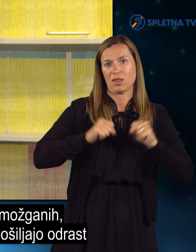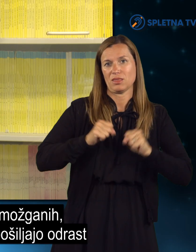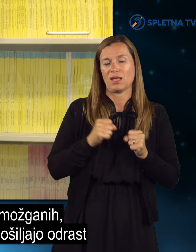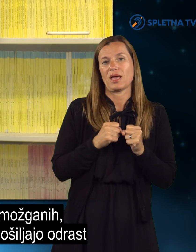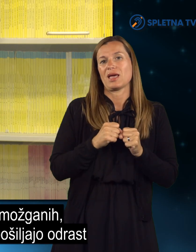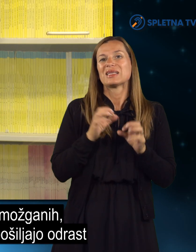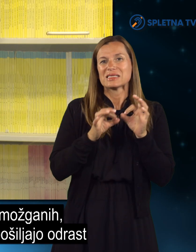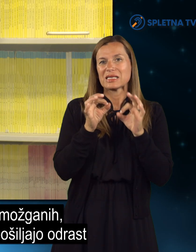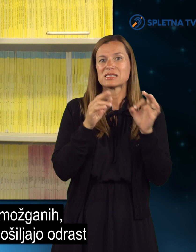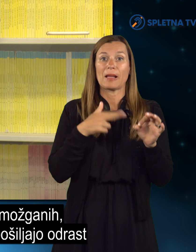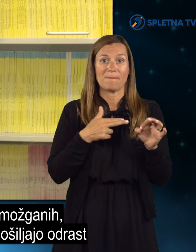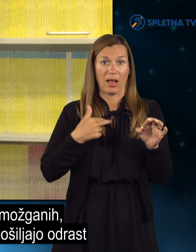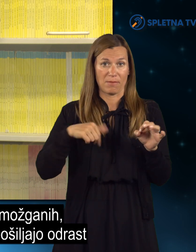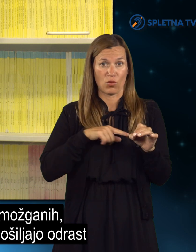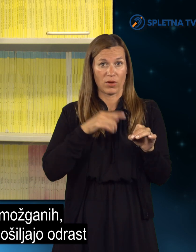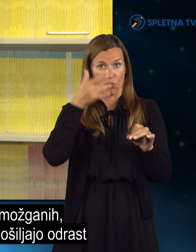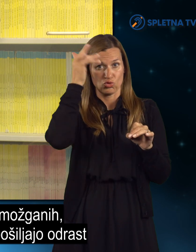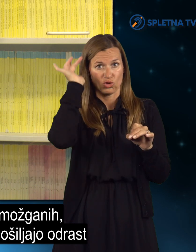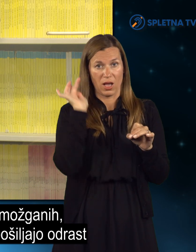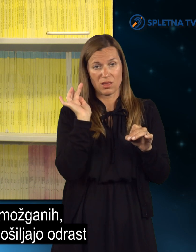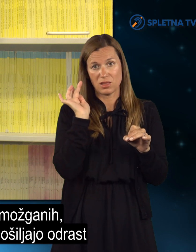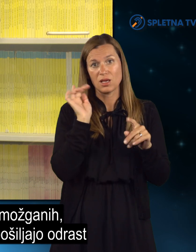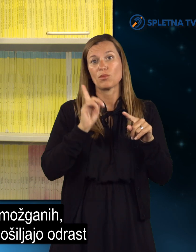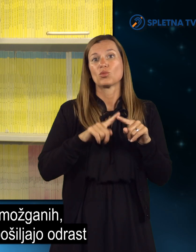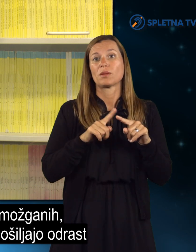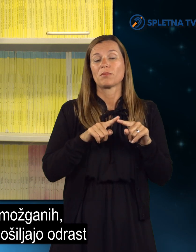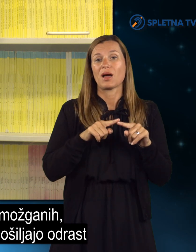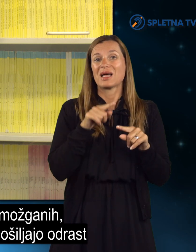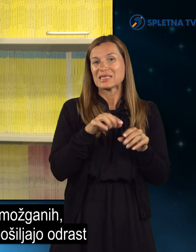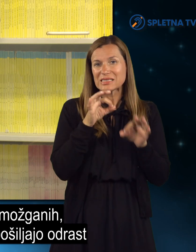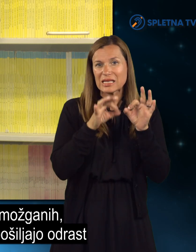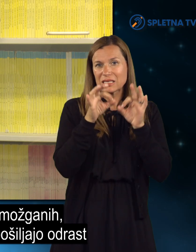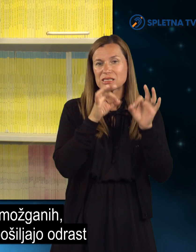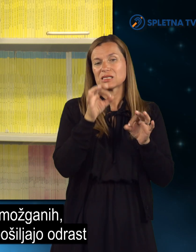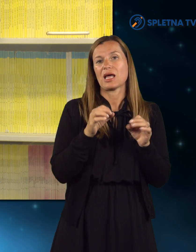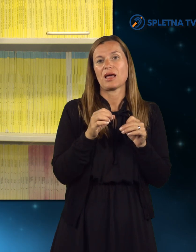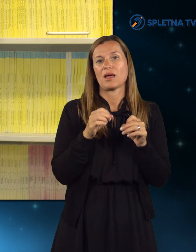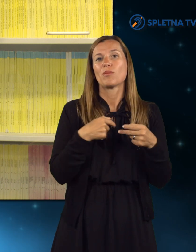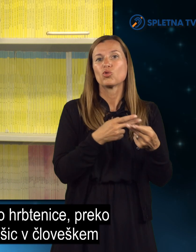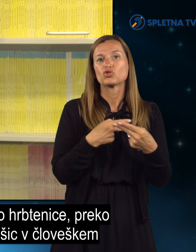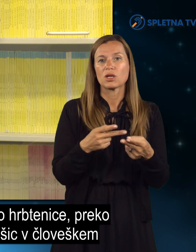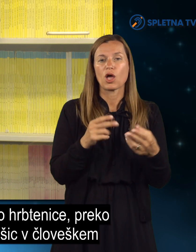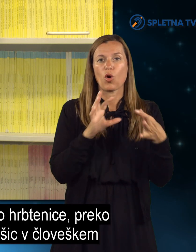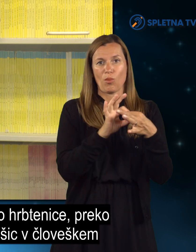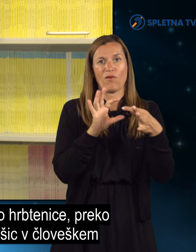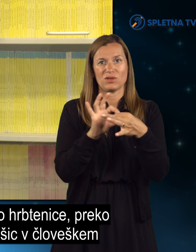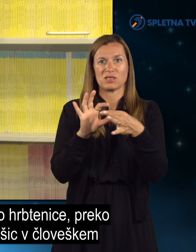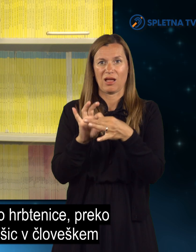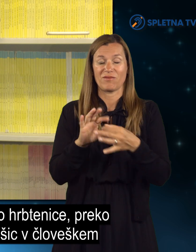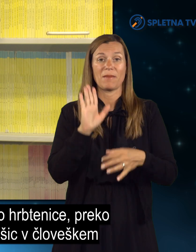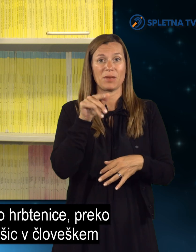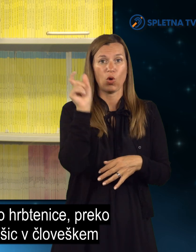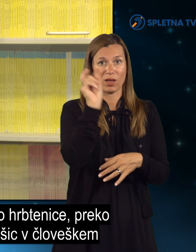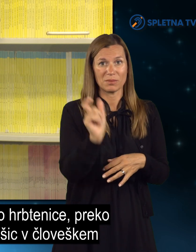Celice imamo v možganih, potem pa te celice pošiljajo odrastke oziroma povezave